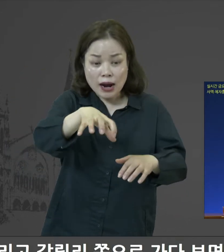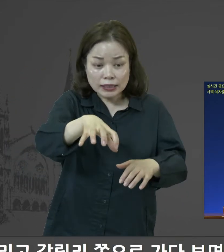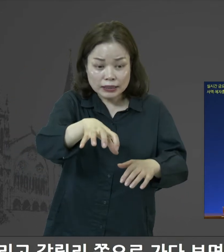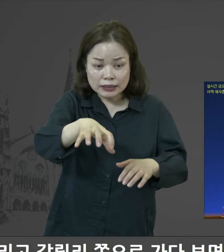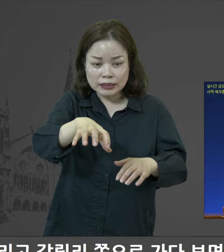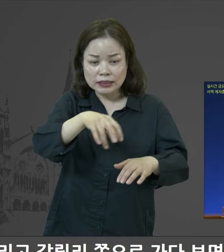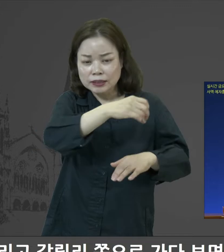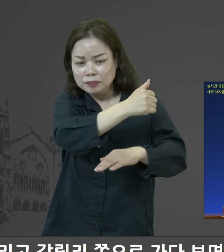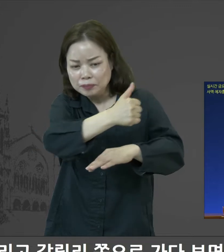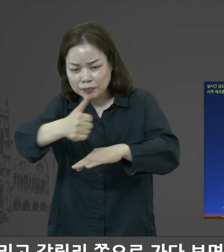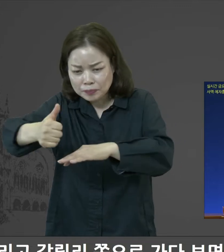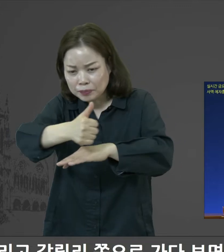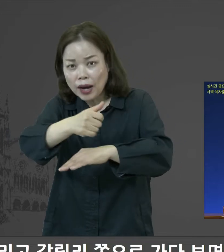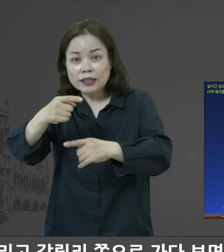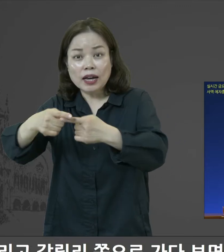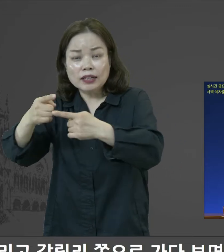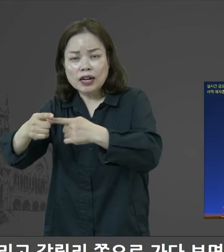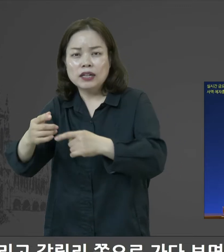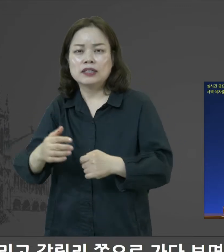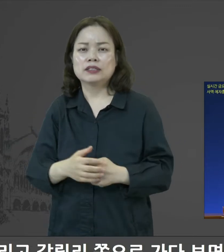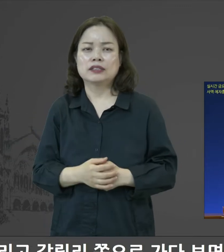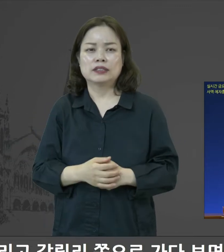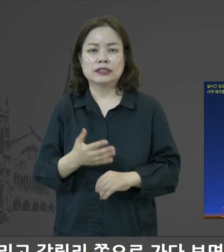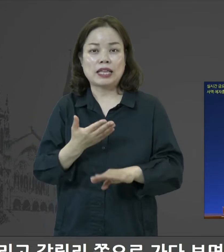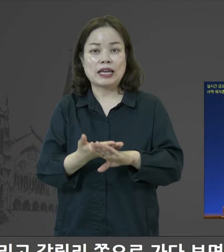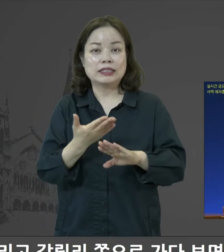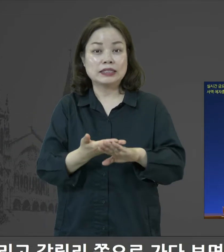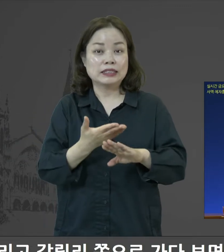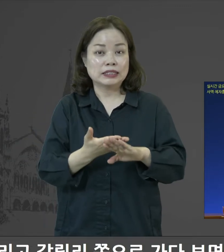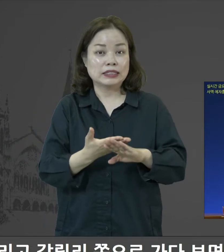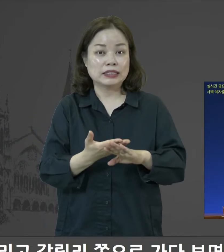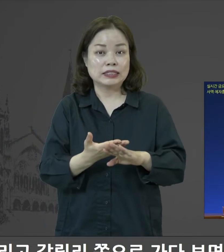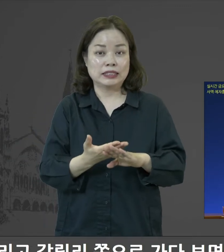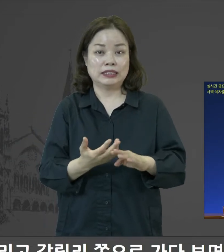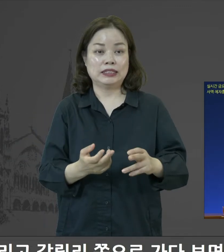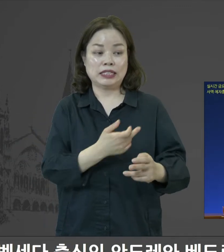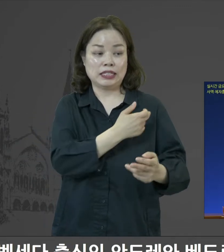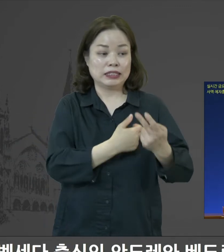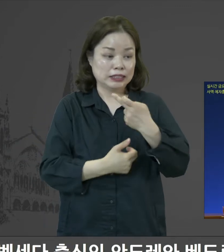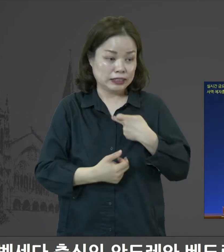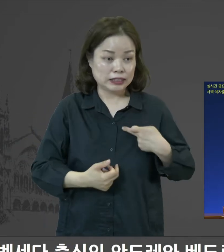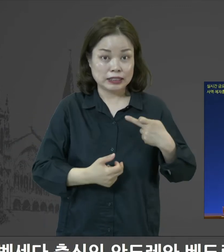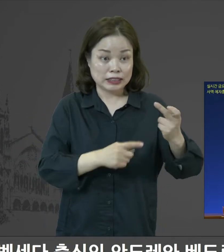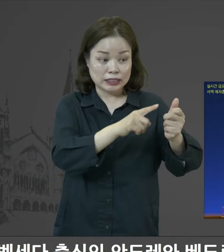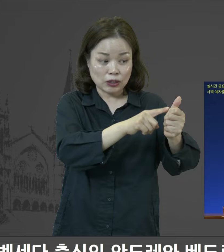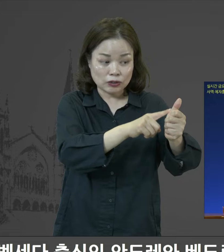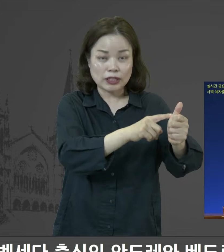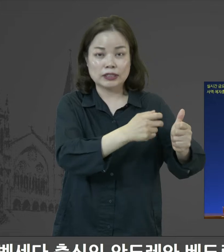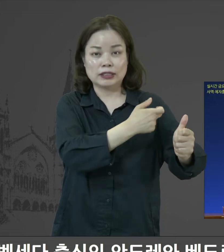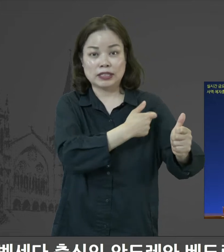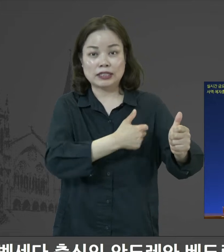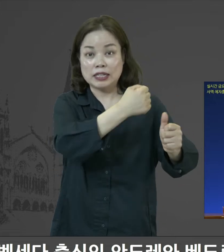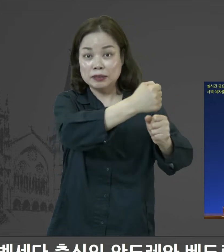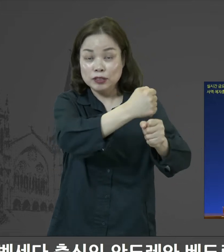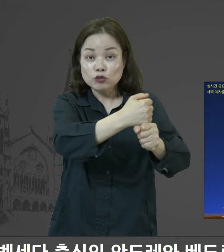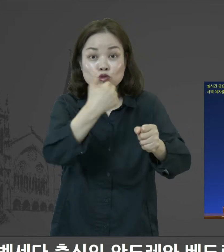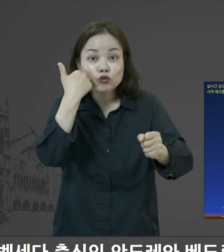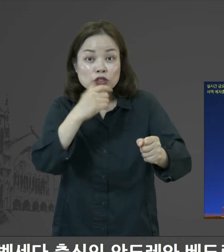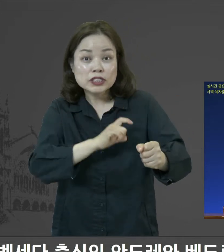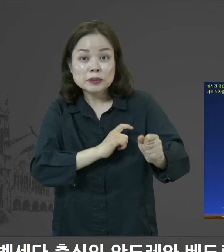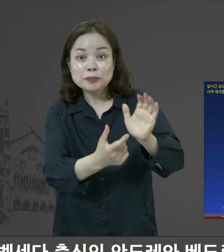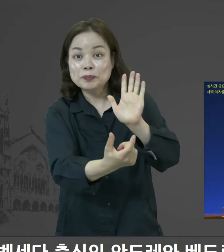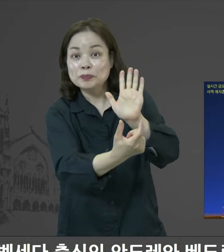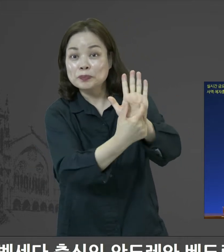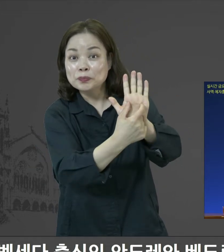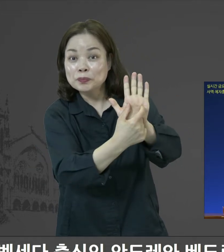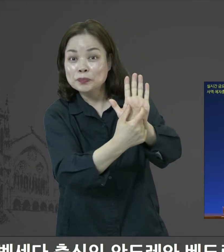안드레와 베드로가 알고 있는 또 다른 형제 하나를 예수님이 제자로 삼는 겁니다. 그 제자 이름이 누구라고 기록되어